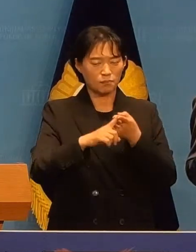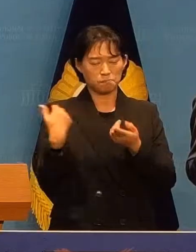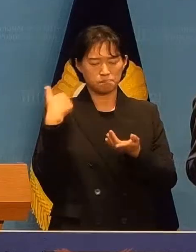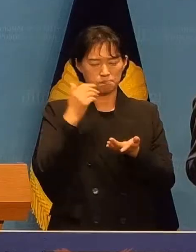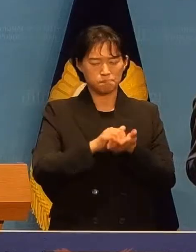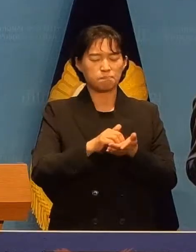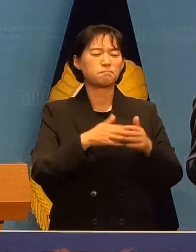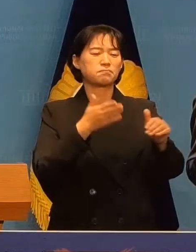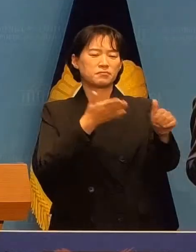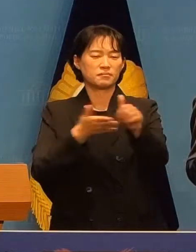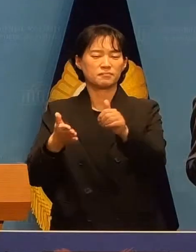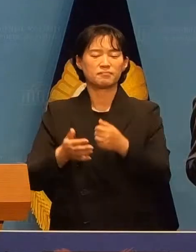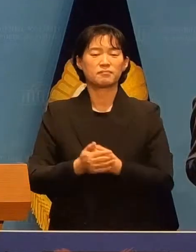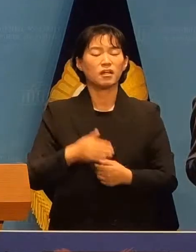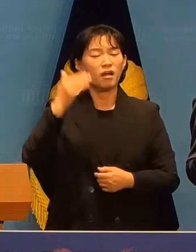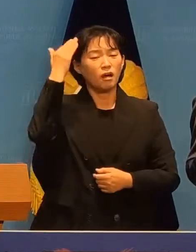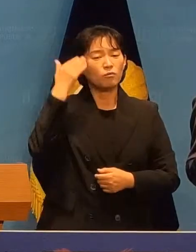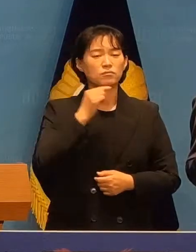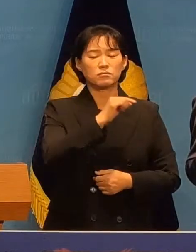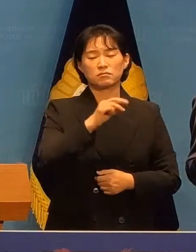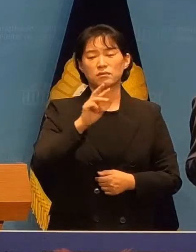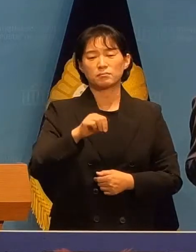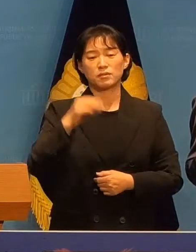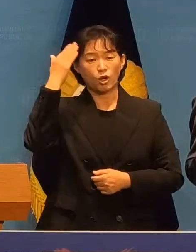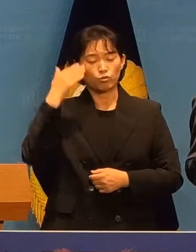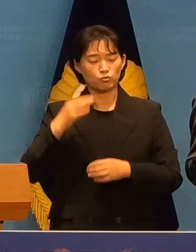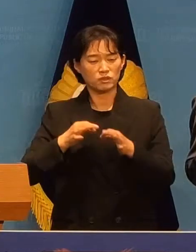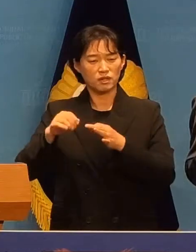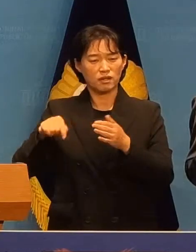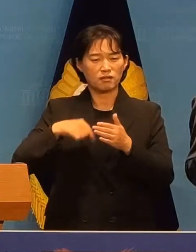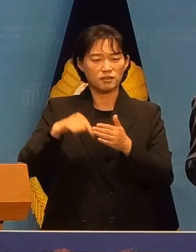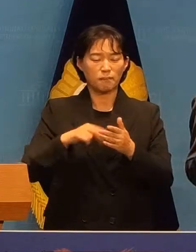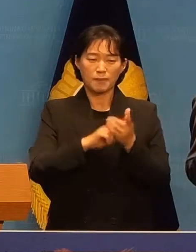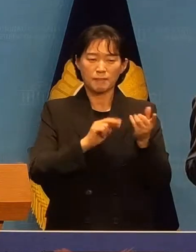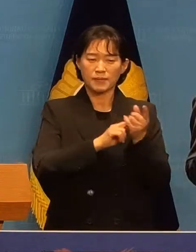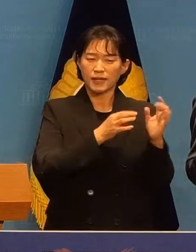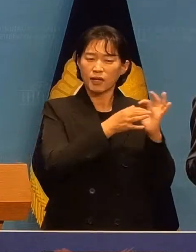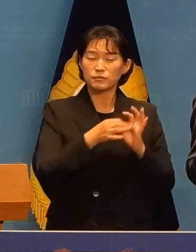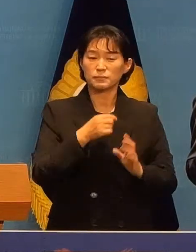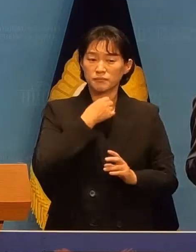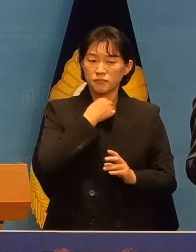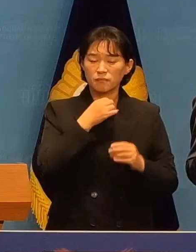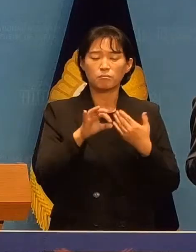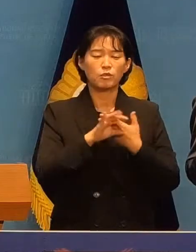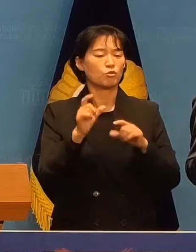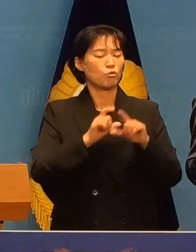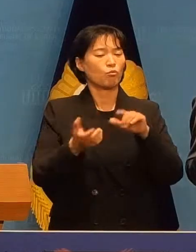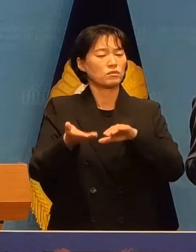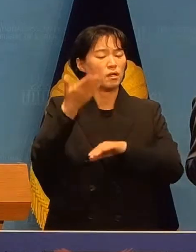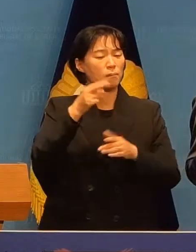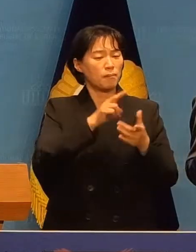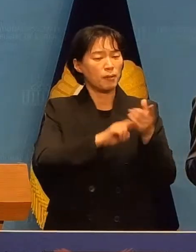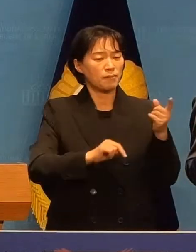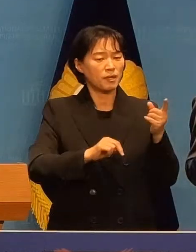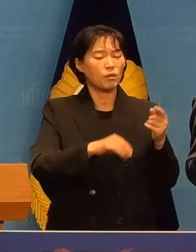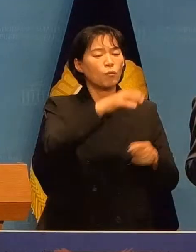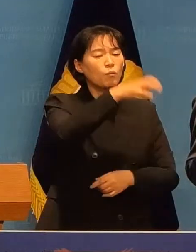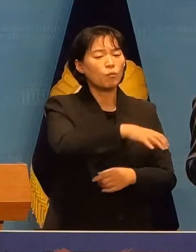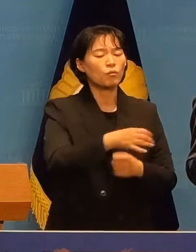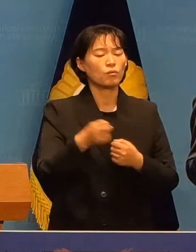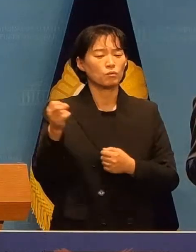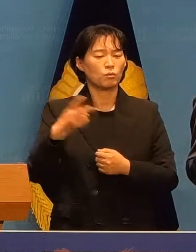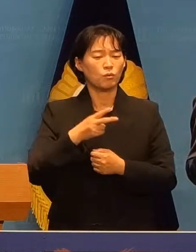요구합니다. 한국GM은 한국 시장에서 판매를 계속하겠다면 더 이상 판매 대리점과